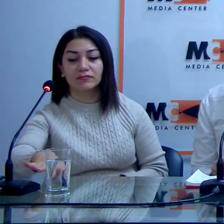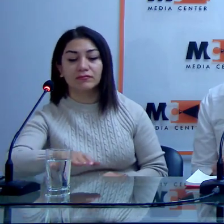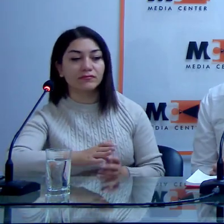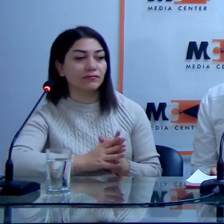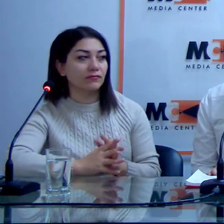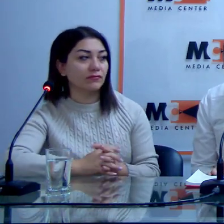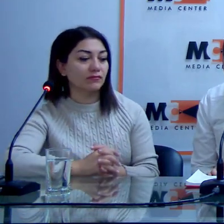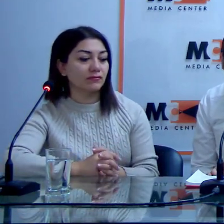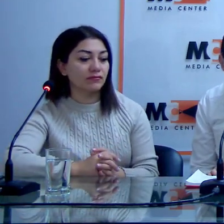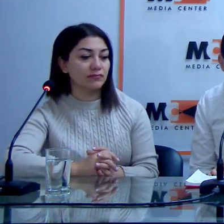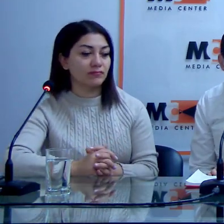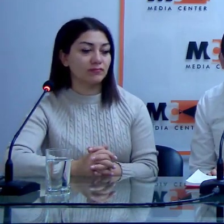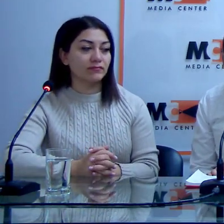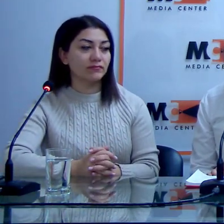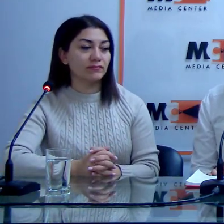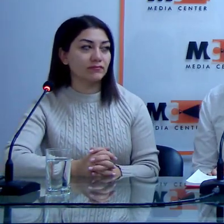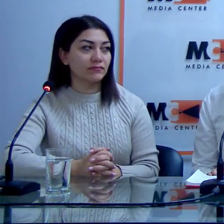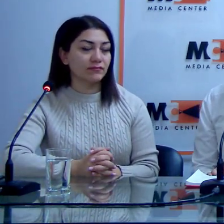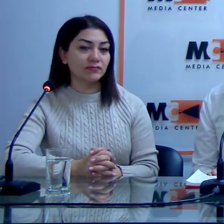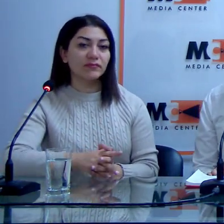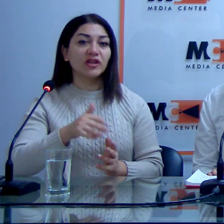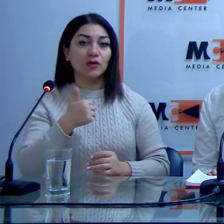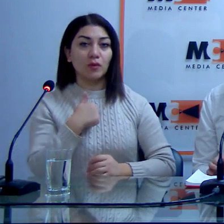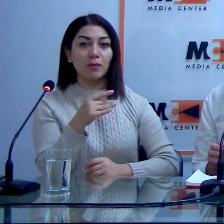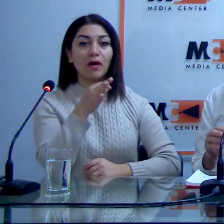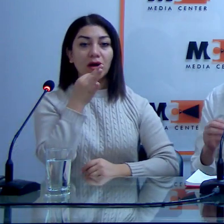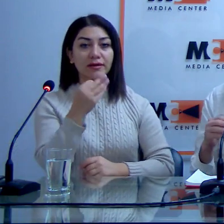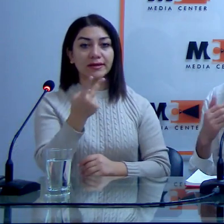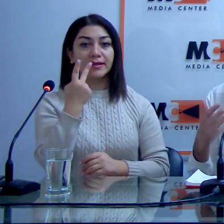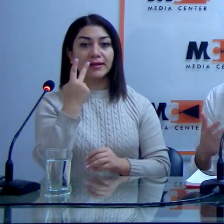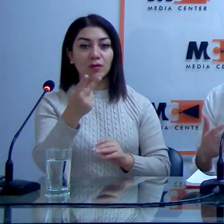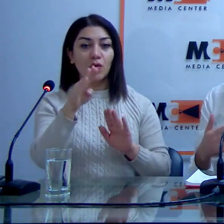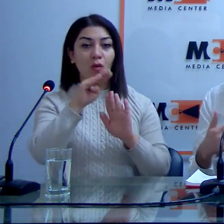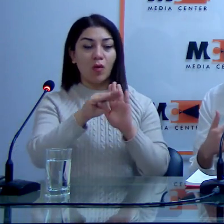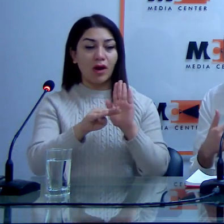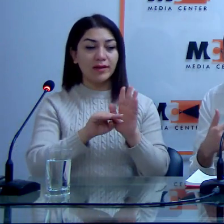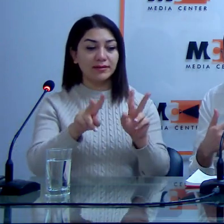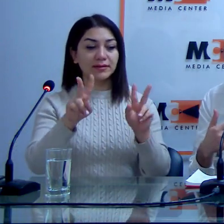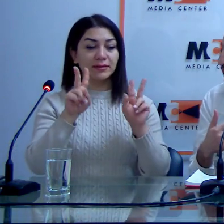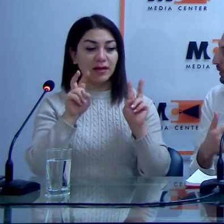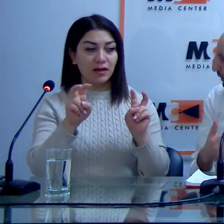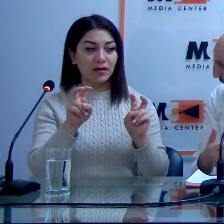Հիմա, ուտում եմ այդեմ, այդ հիկը օրեն տրական